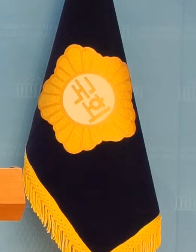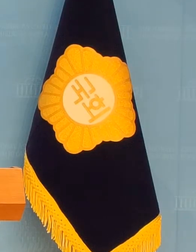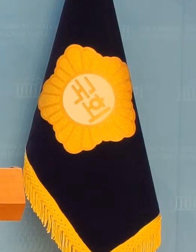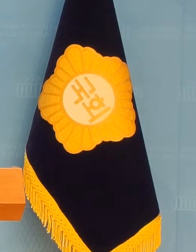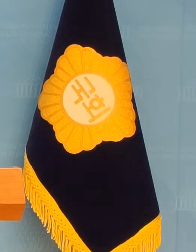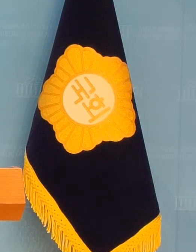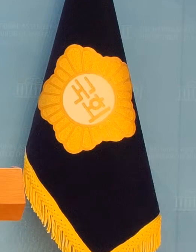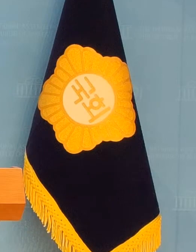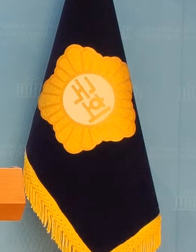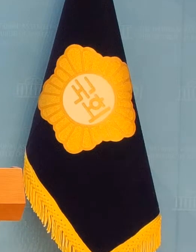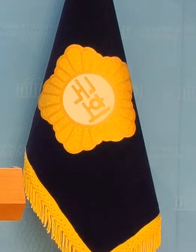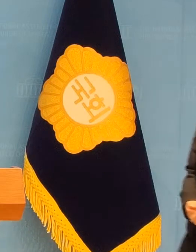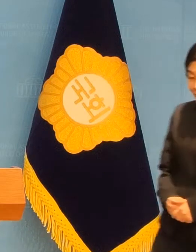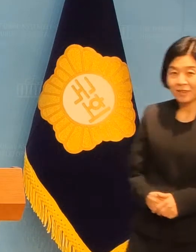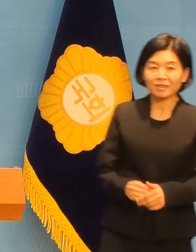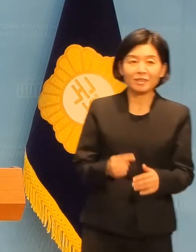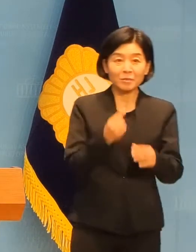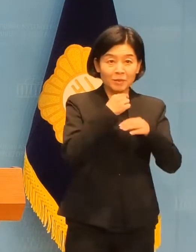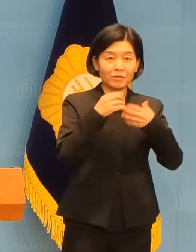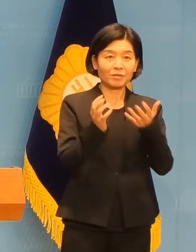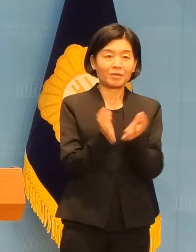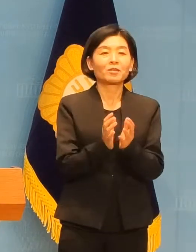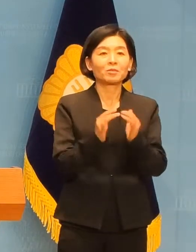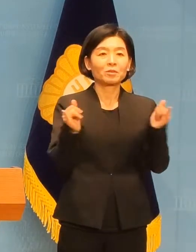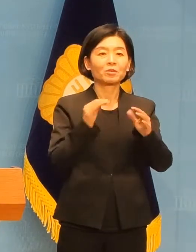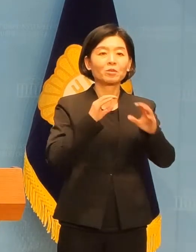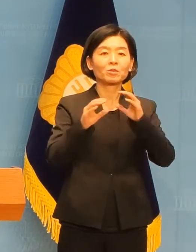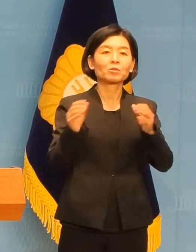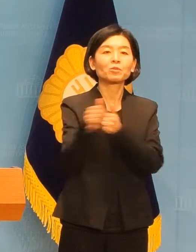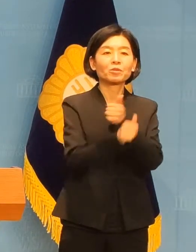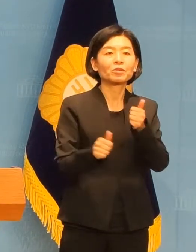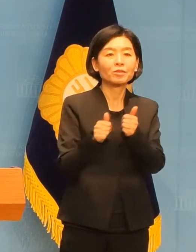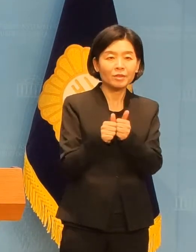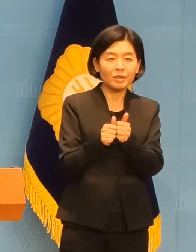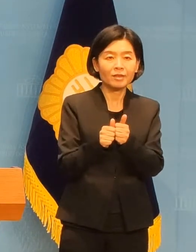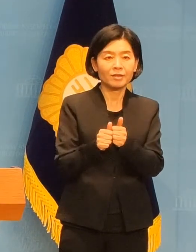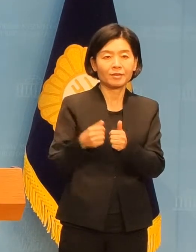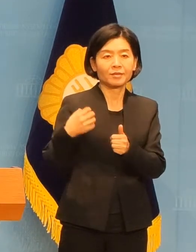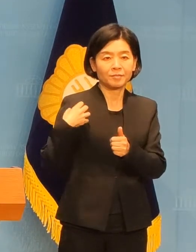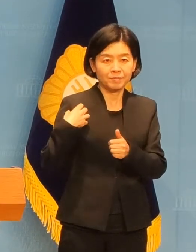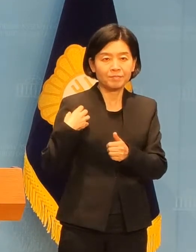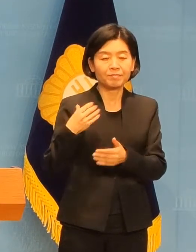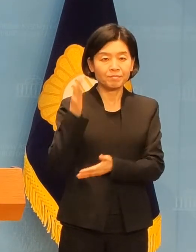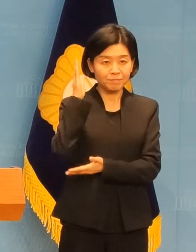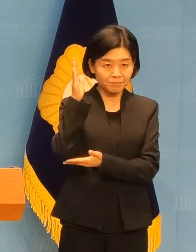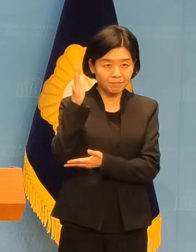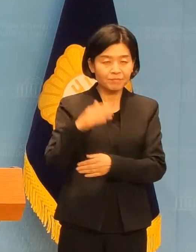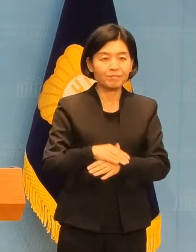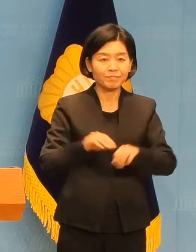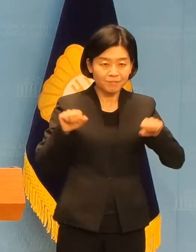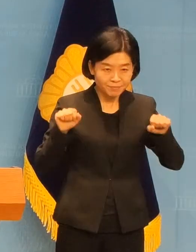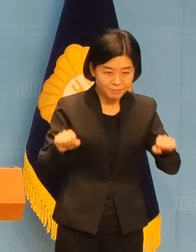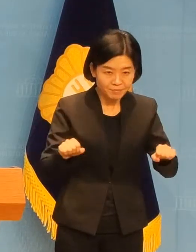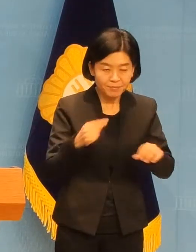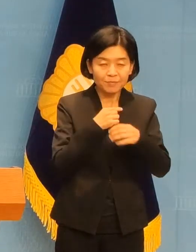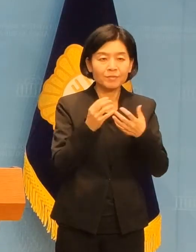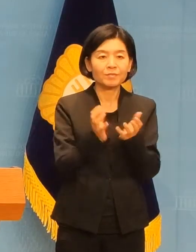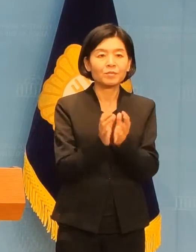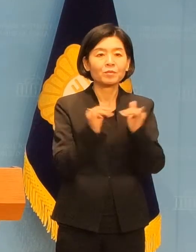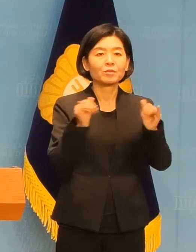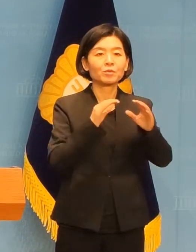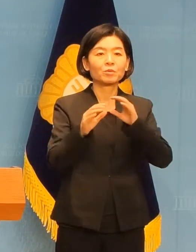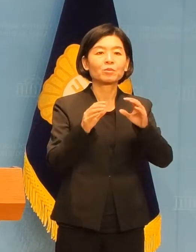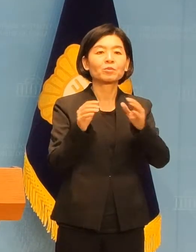네, 더불어민주당 국민소통위원회 민주파출소 주간 브리핑 실시하겠습니다. 안녕하십니까? 저는 더불어민주당